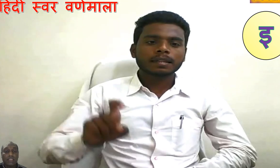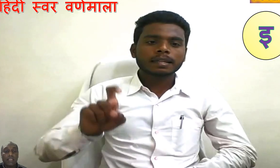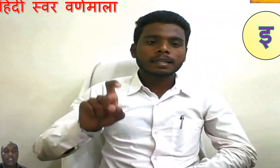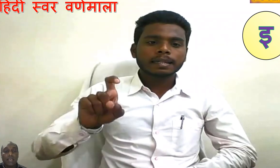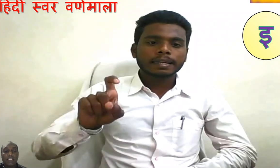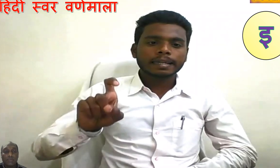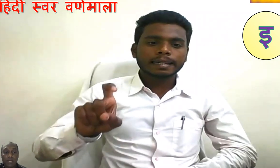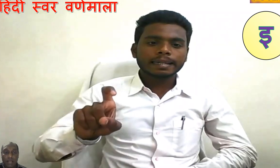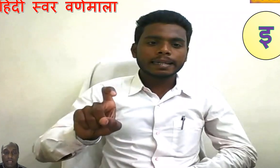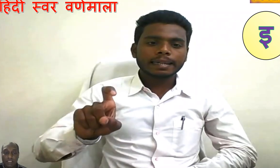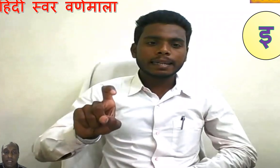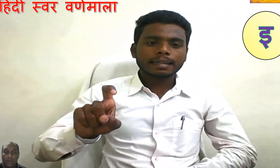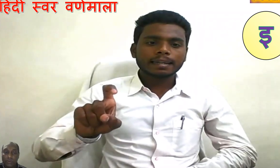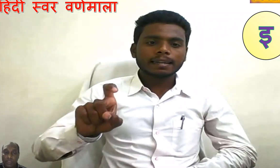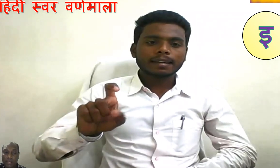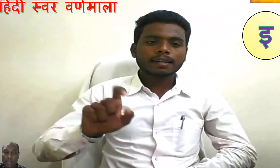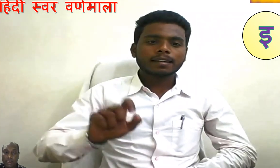इस प्रकार से होता है